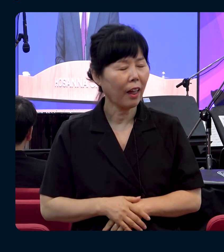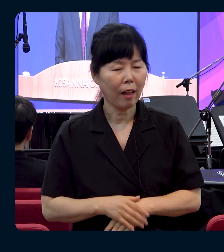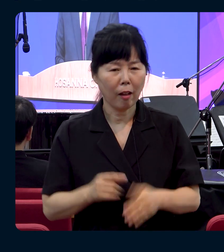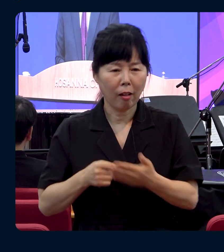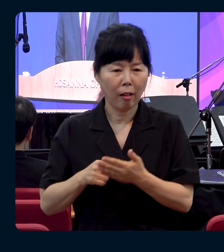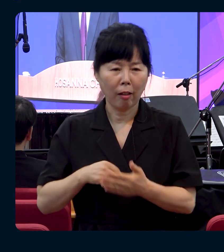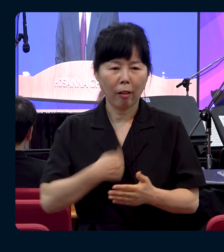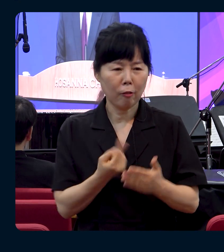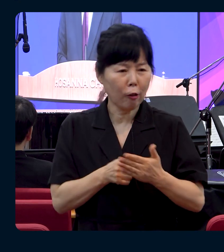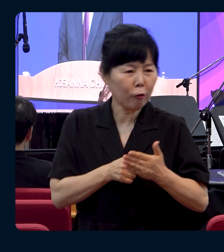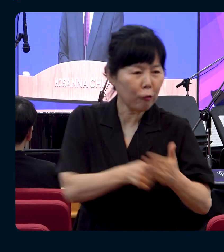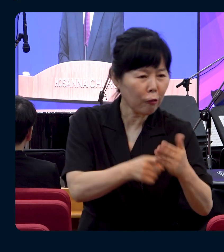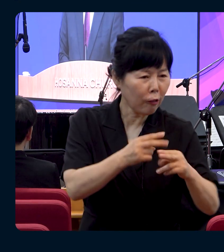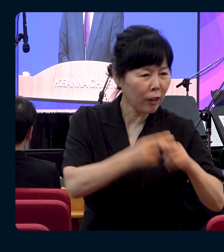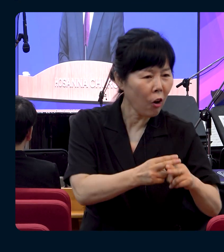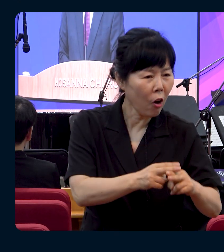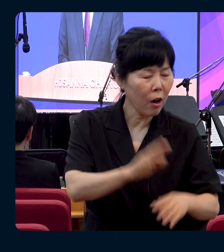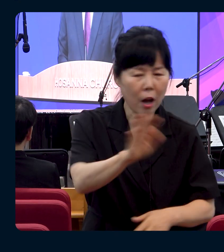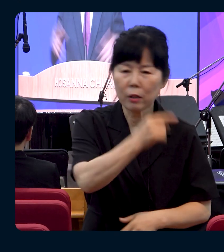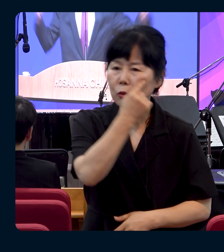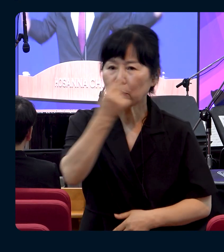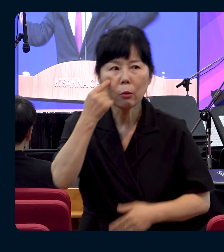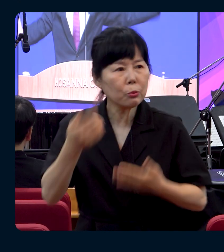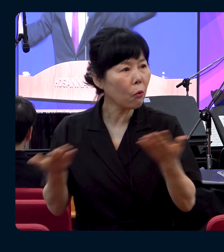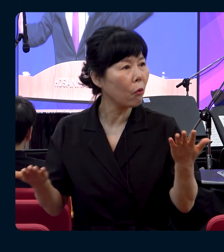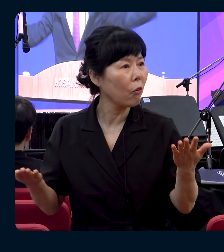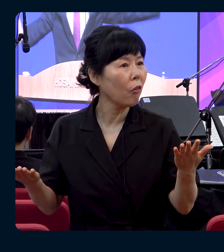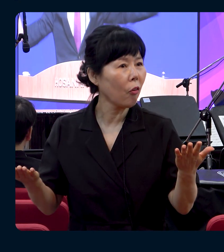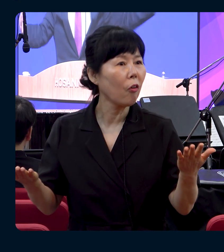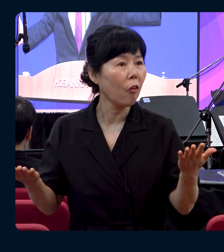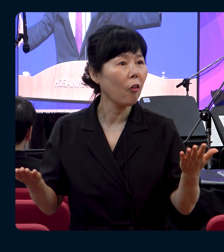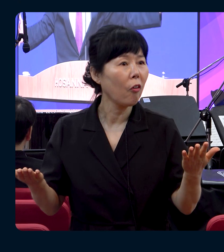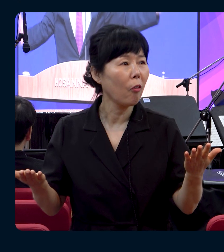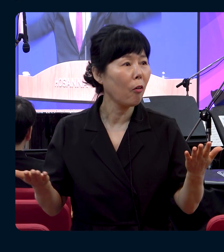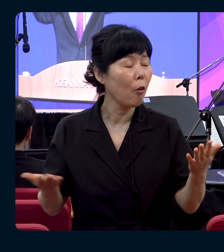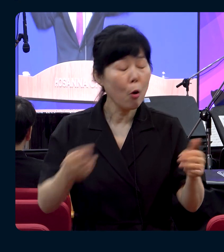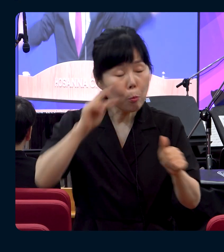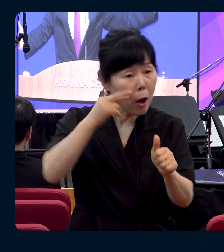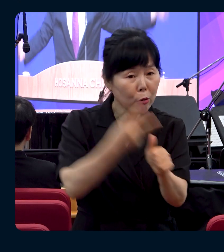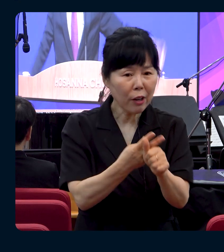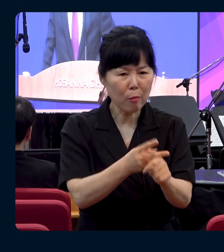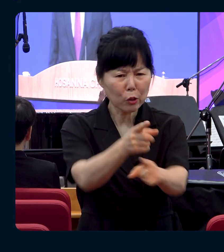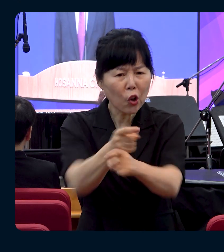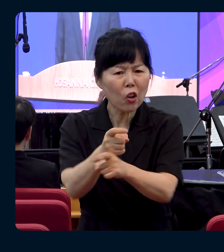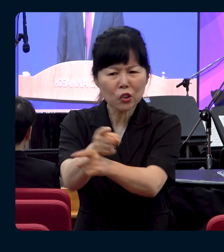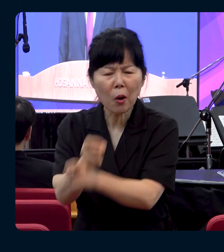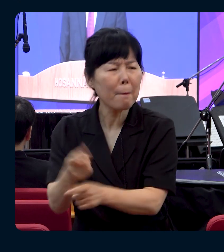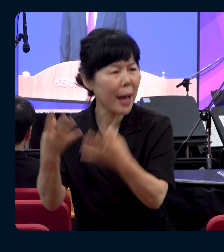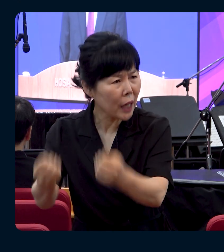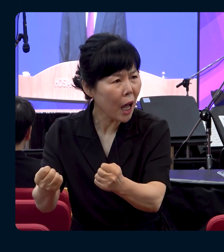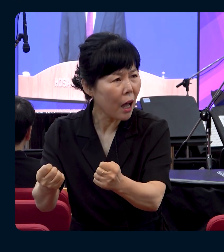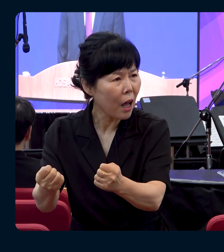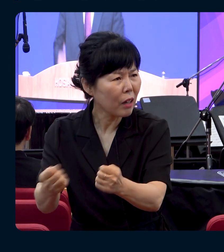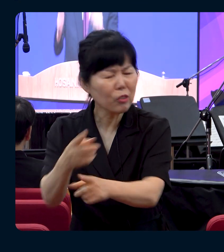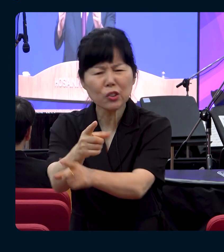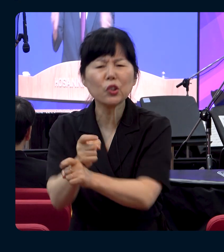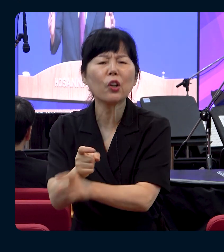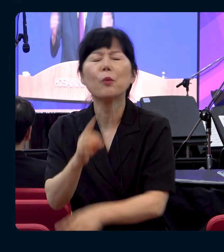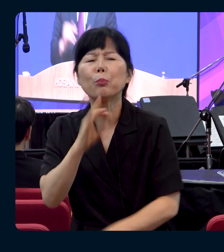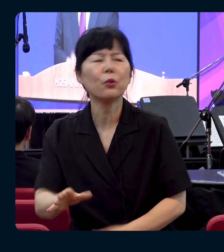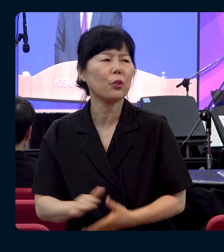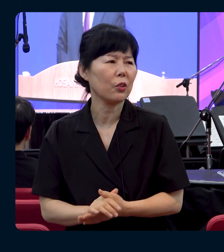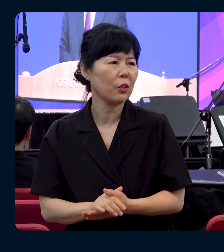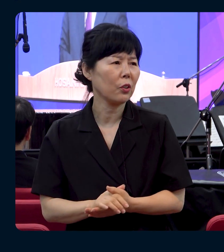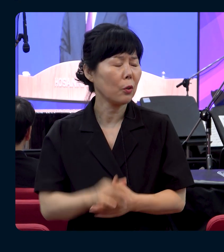전혀 근거가 없습니다. 물론 바울 사도 주변에 많은 대적들이 있었어요. 그러나 그건 대적들이고요. 아니요, 바울은 혼자